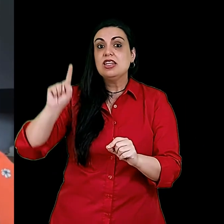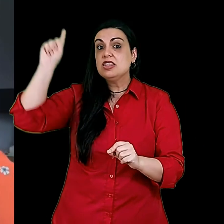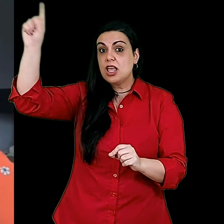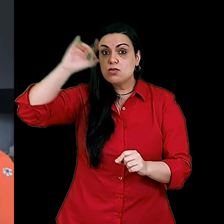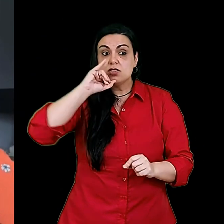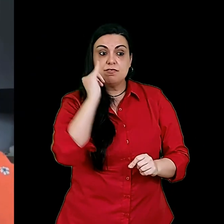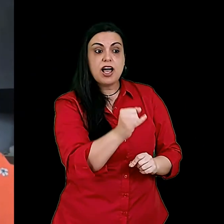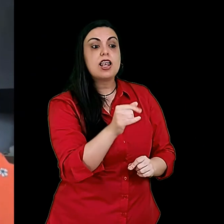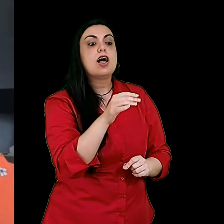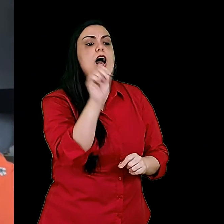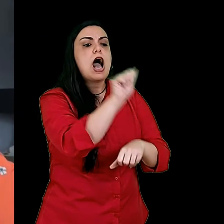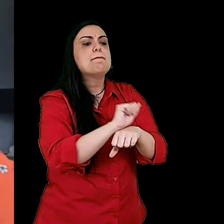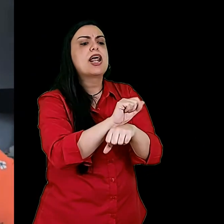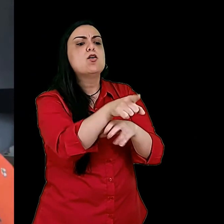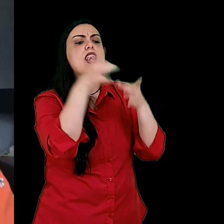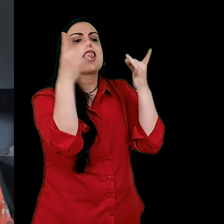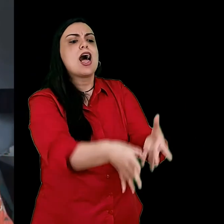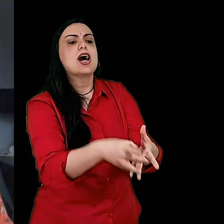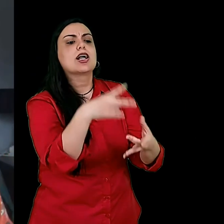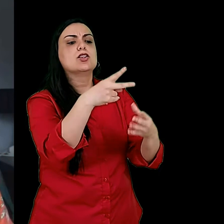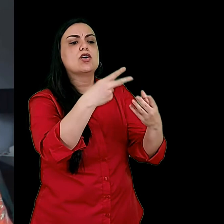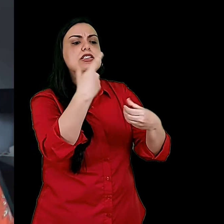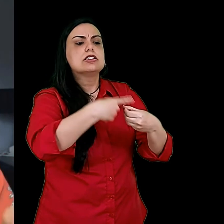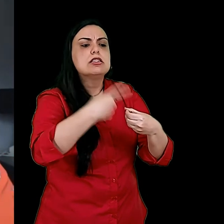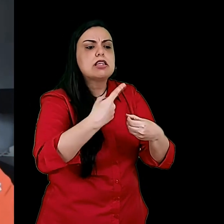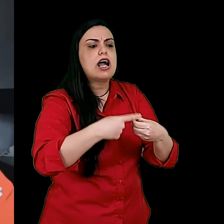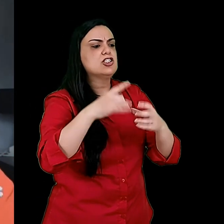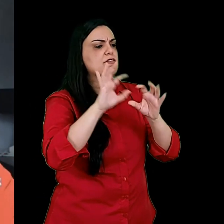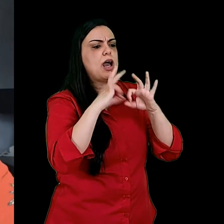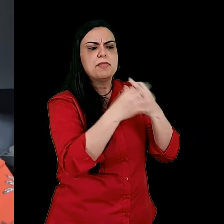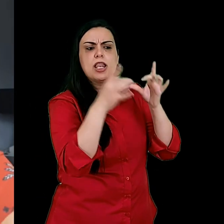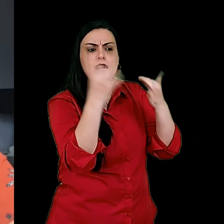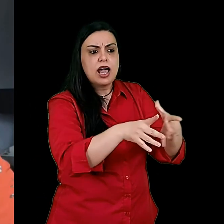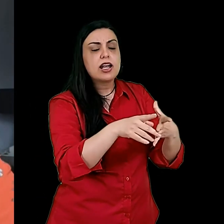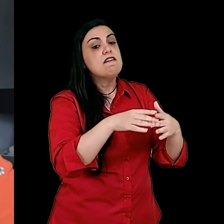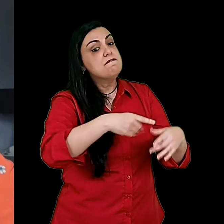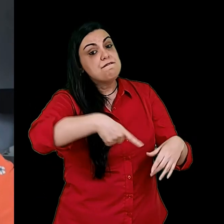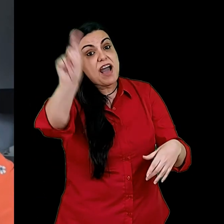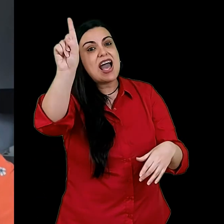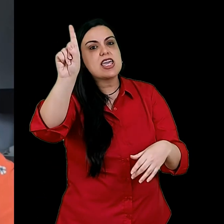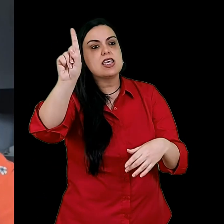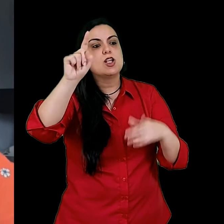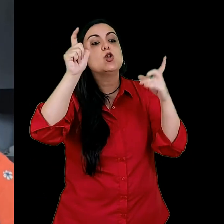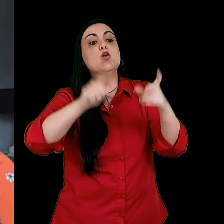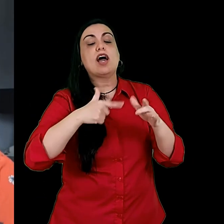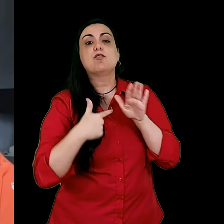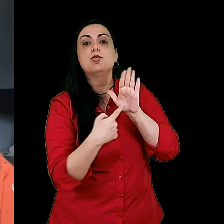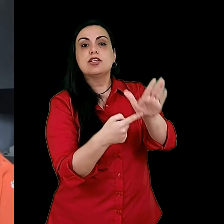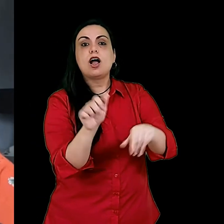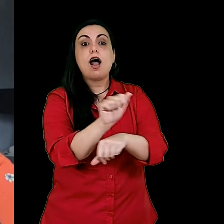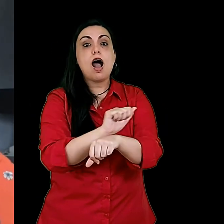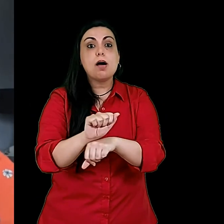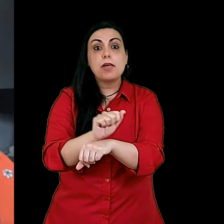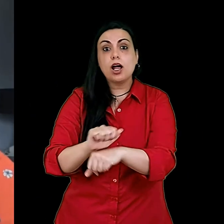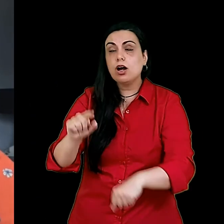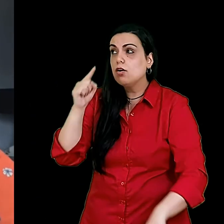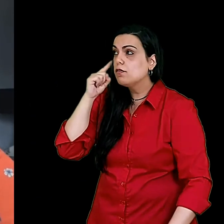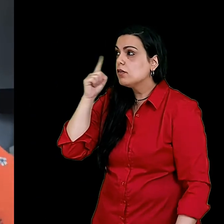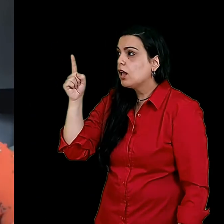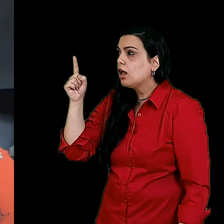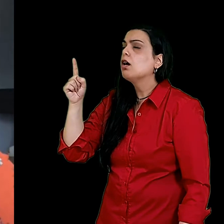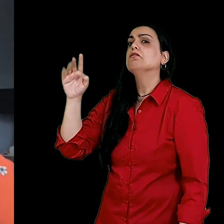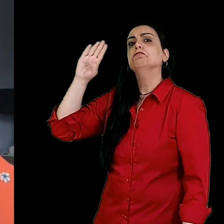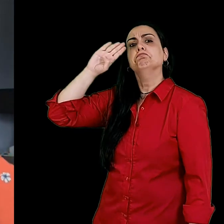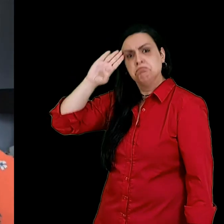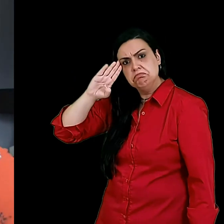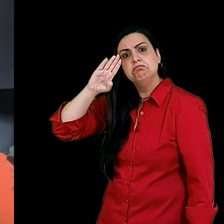mesma referência. Quando o Senhor diz, Abraão, sai da tua terra e da tua parentela e vai para a terra em que eu vou te mostrar.